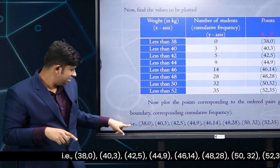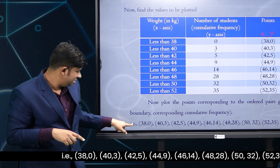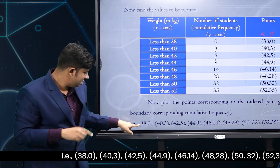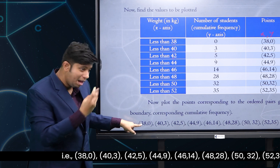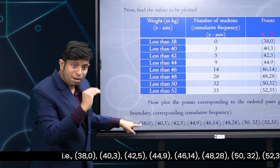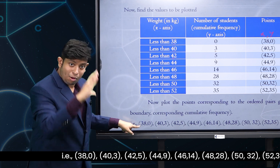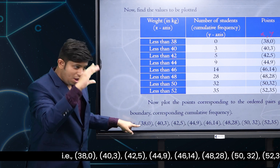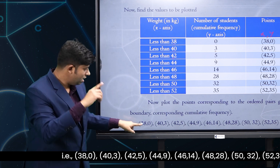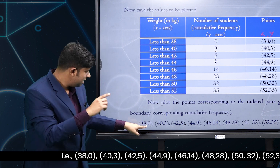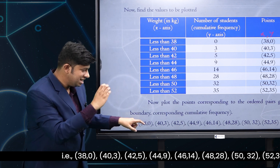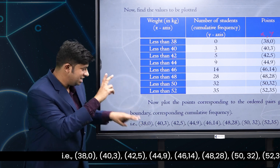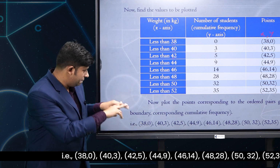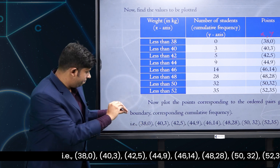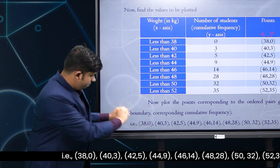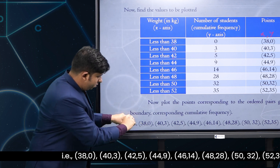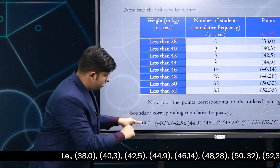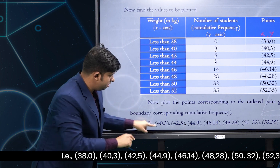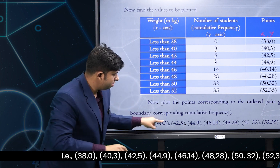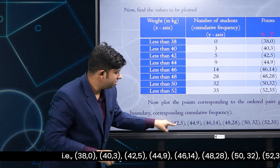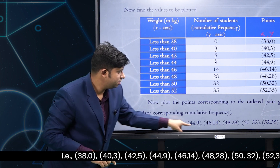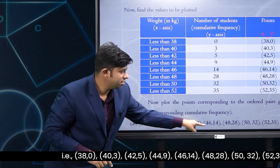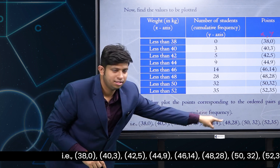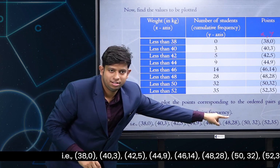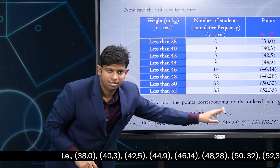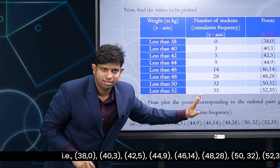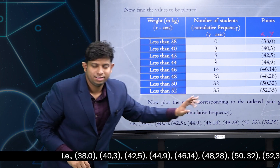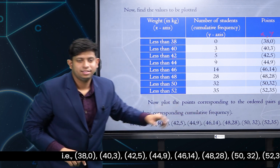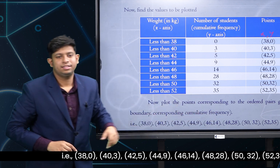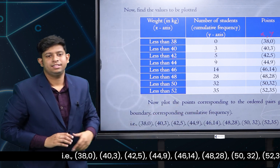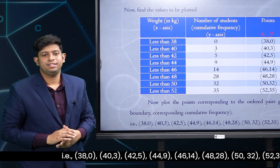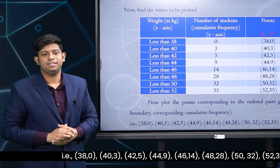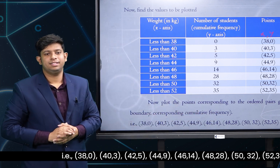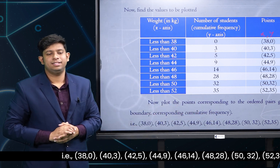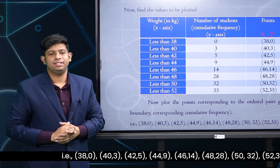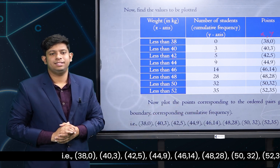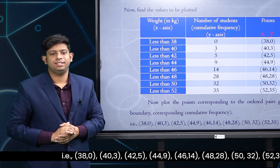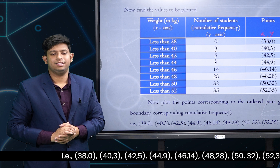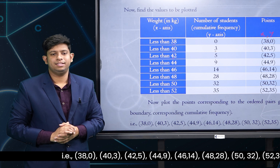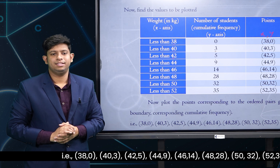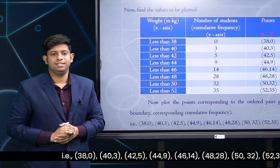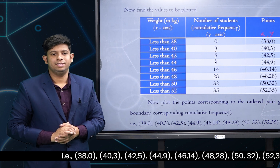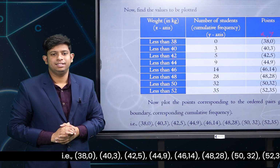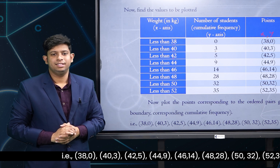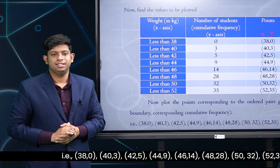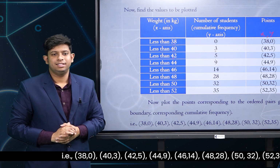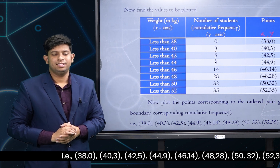ಅಂದರೆ 38, 0, 40, 3, 42, 5, 44, 9, 46, 14, 48,